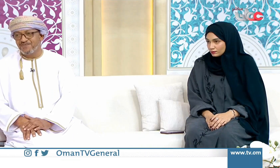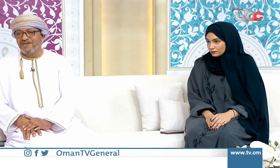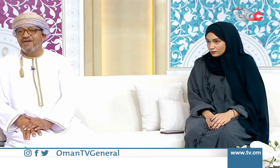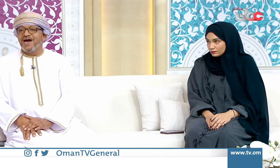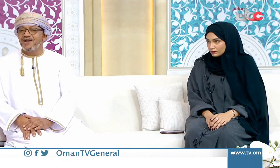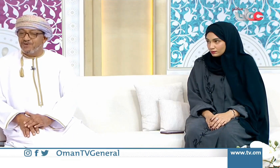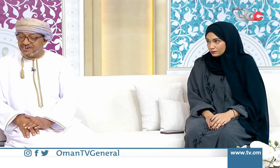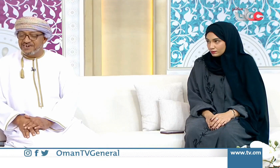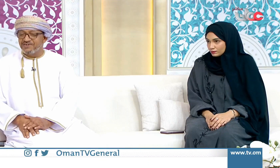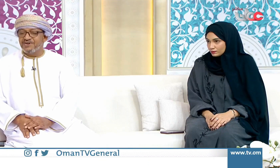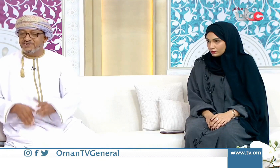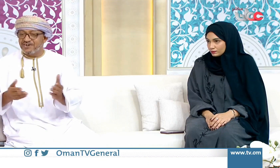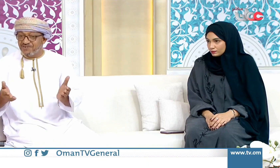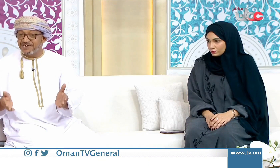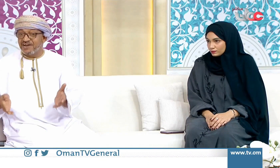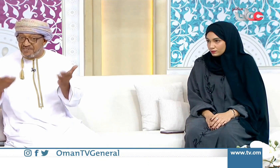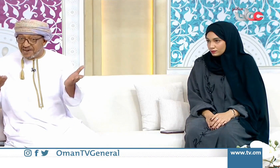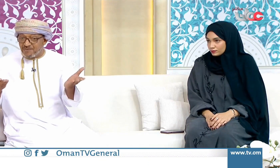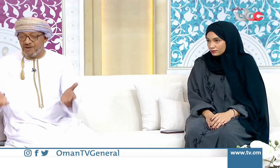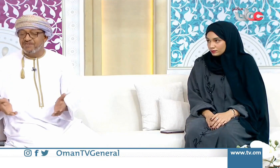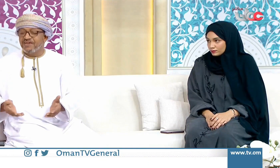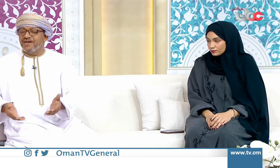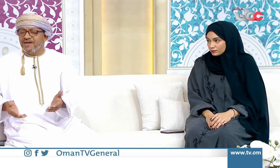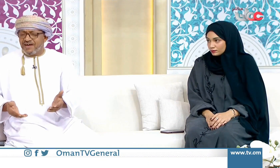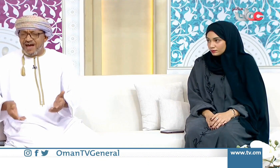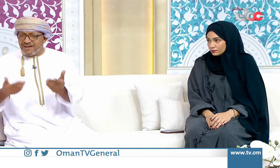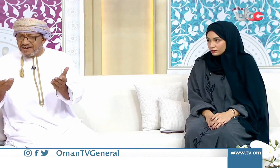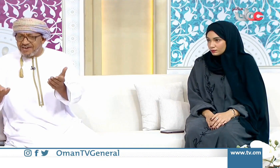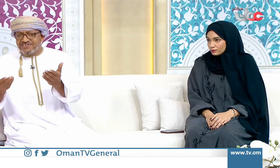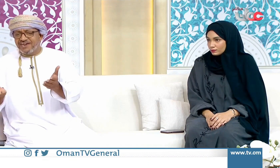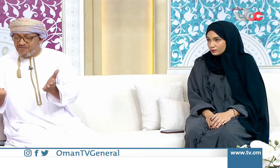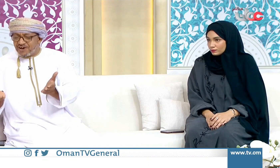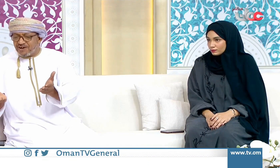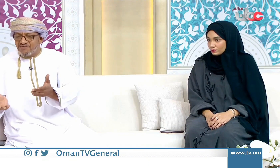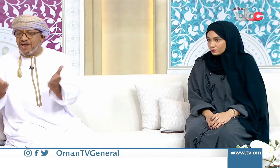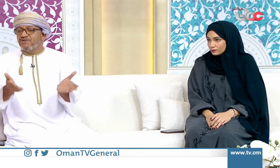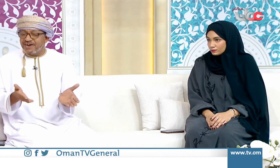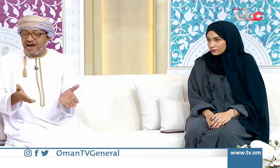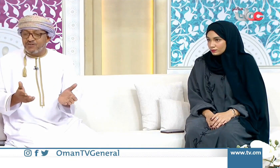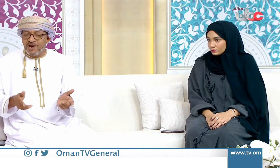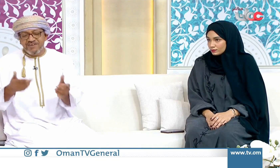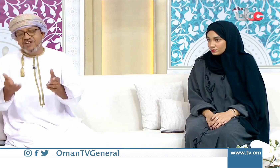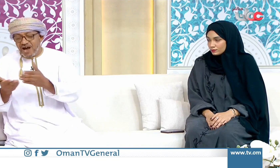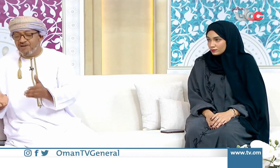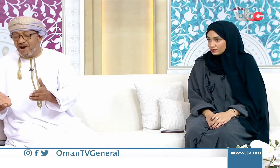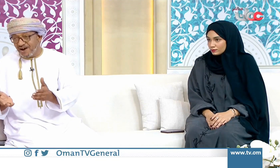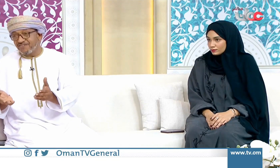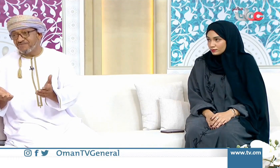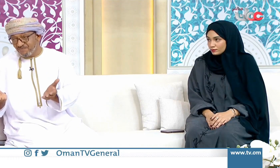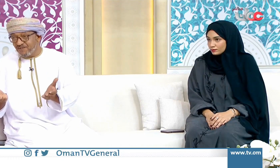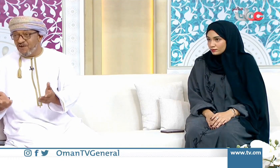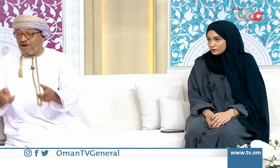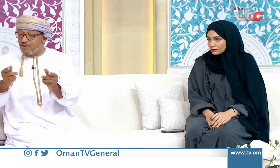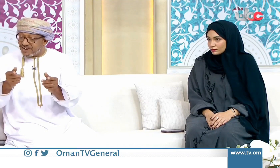وسلم. الملتقي جاءت فتاه يرهم، احيانا الانسان ينفتى في الملتقيات واحيانا ينفتى في